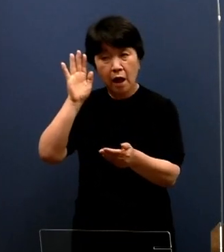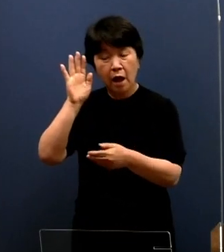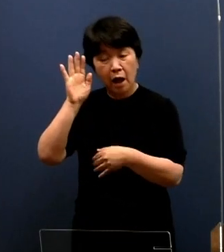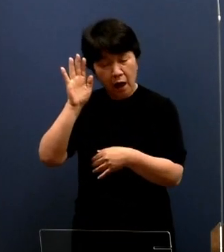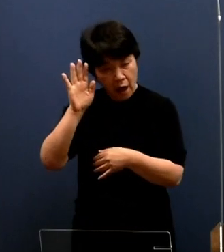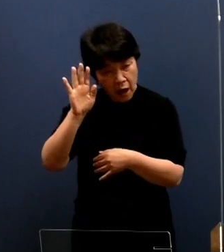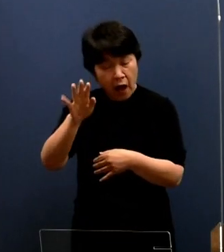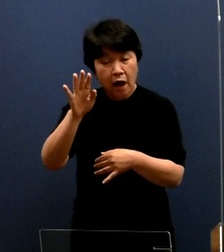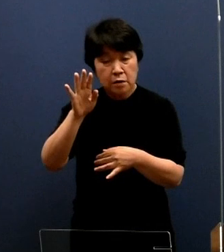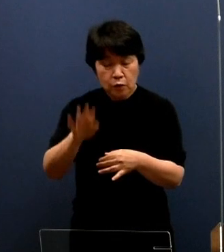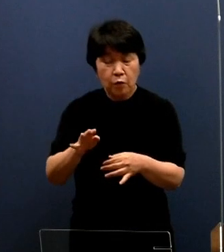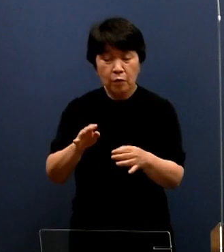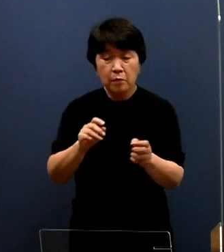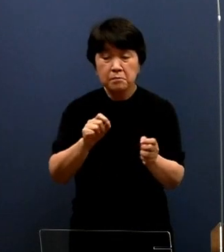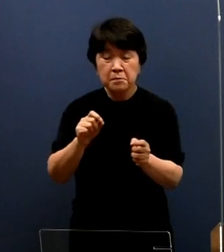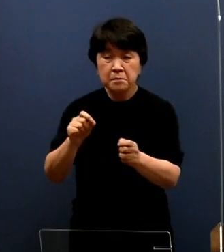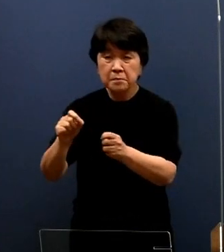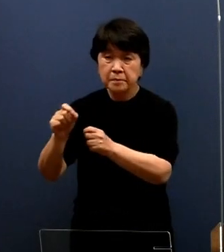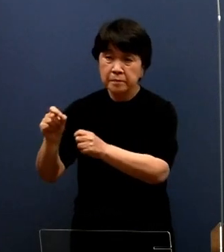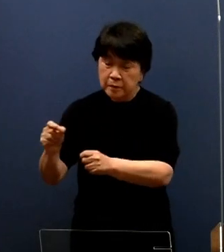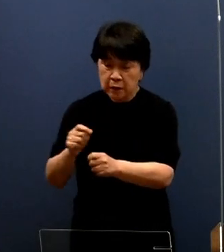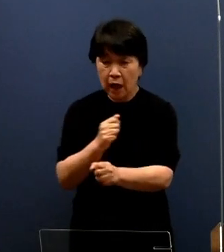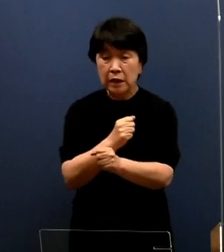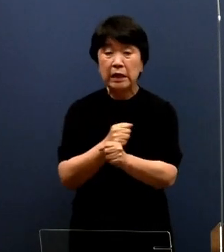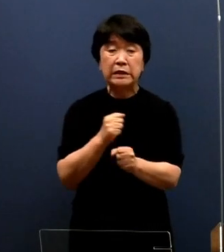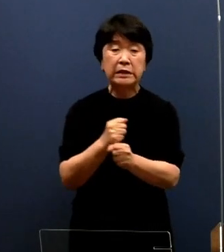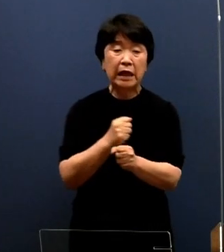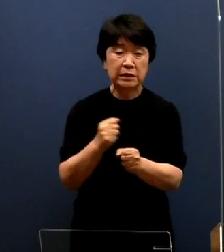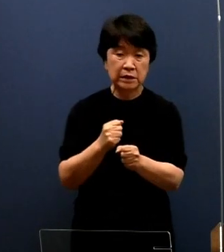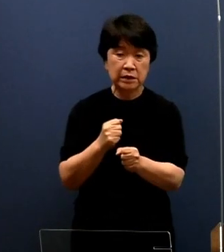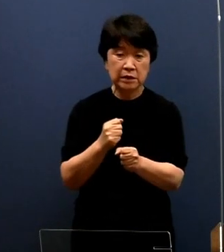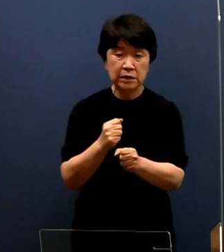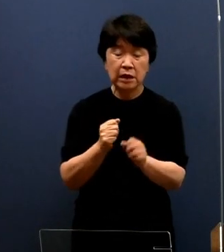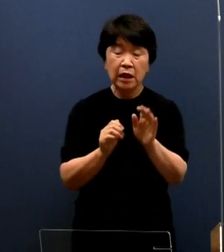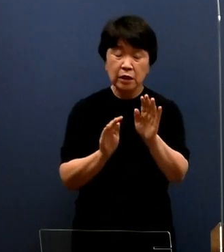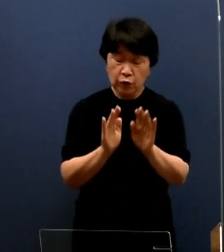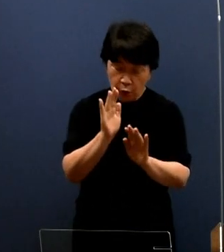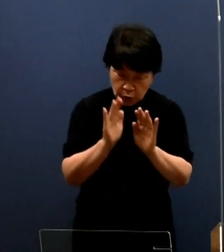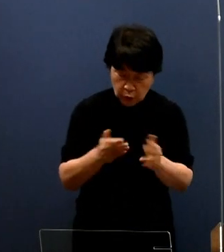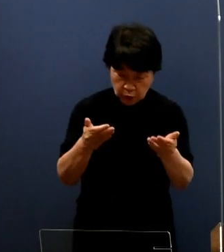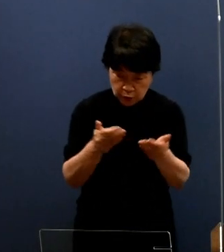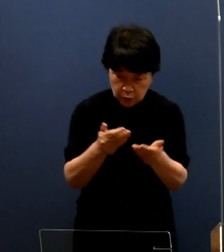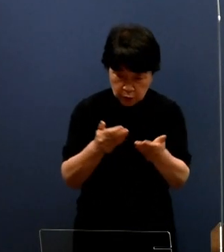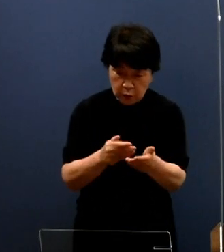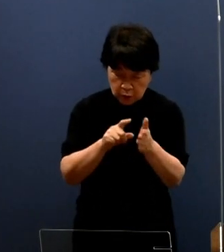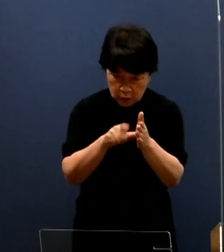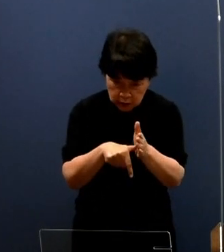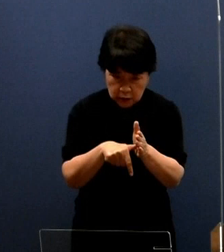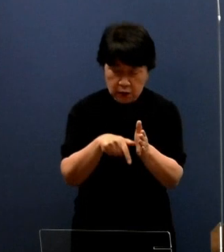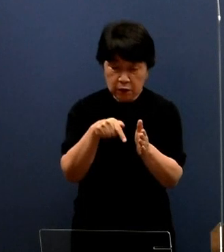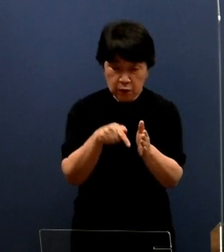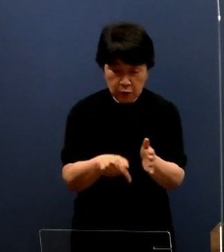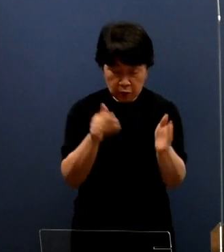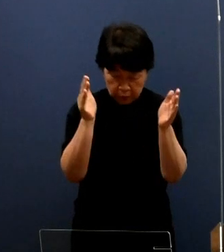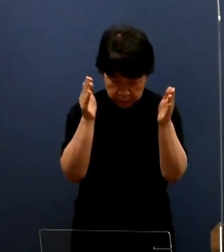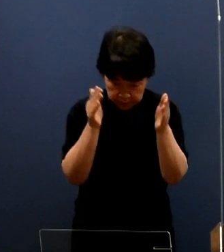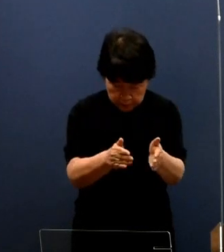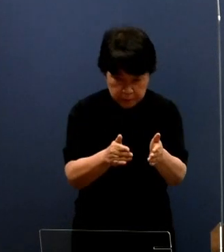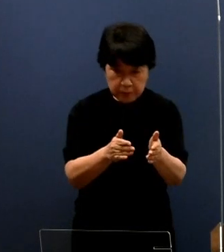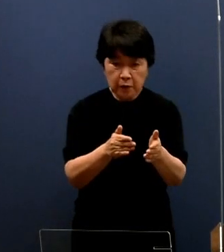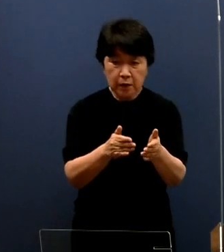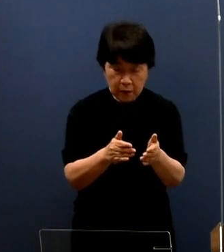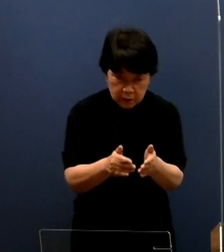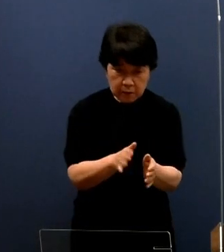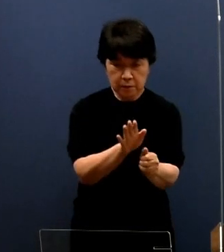ですから。それは取り戻せる範囲で取り戻してもらって、取り戻せないものは年度を送ったり、時期を送ったりして、まあ、調整を